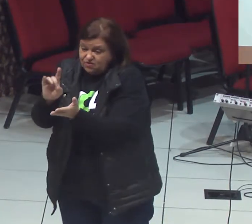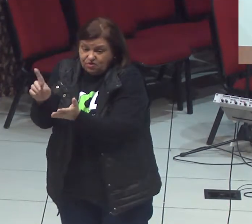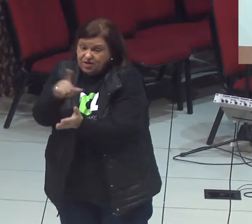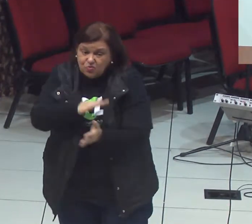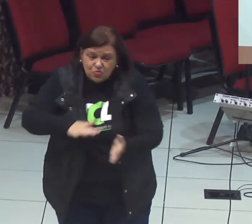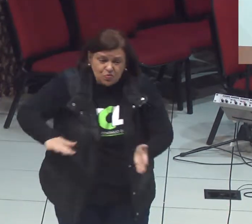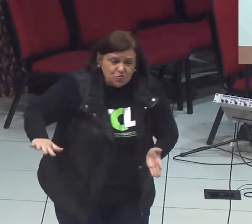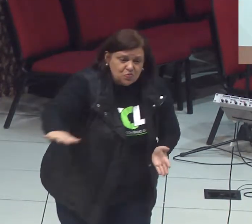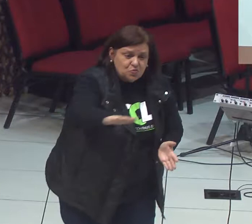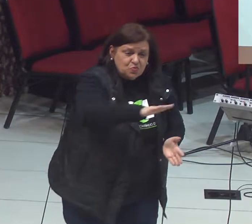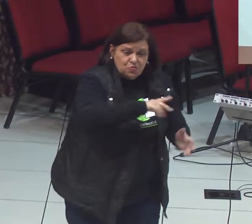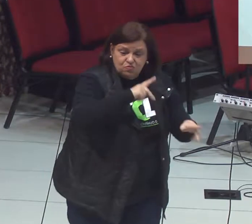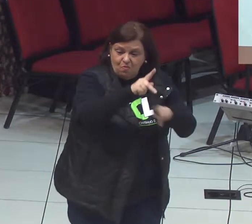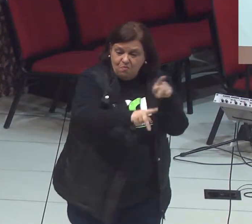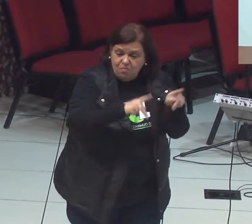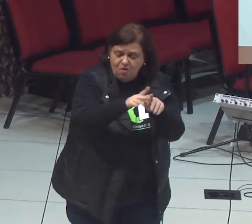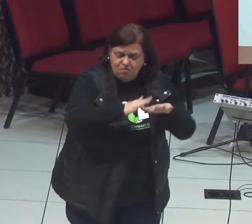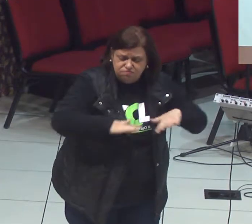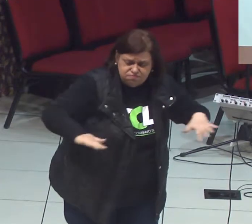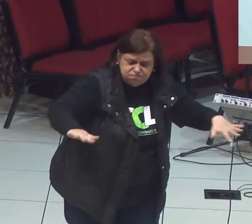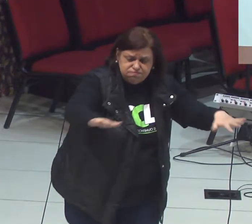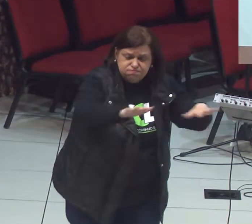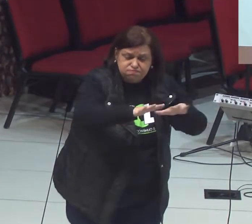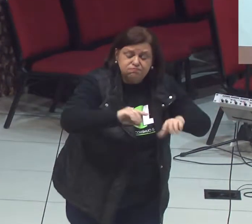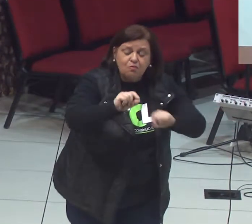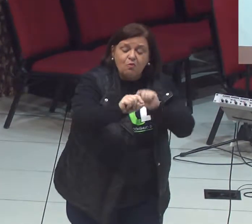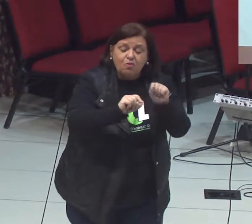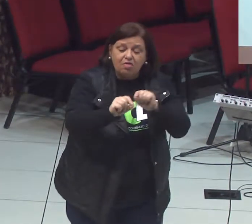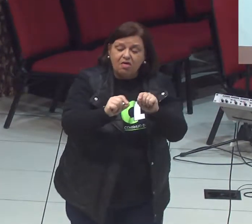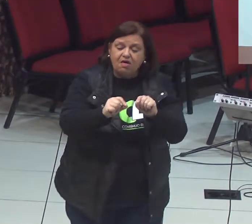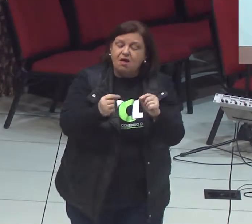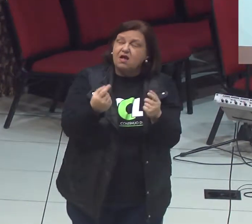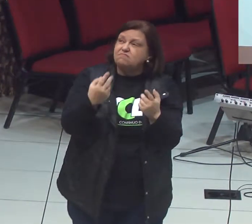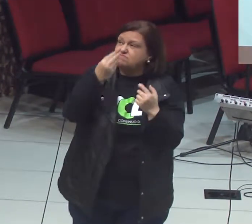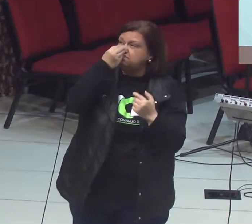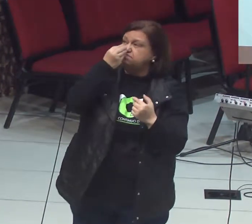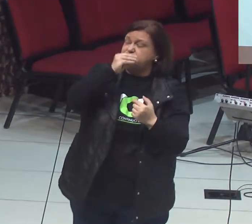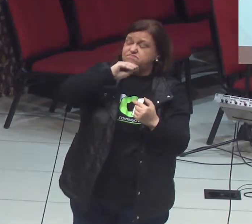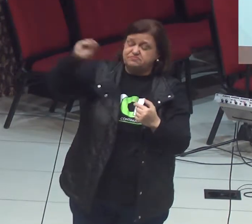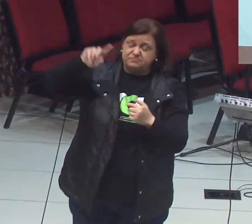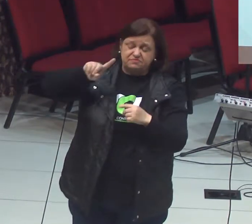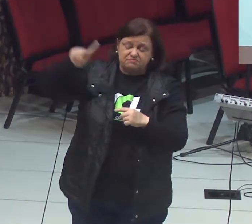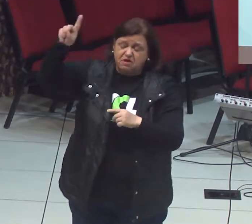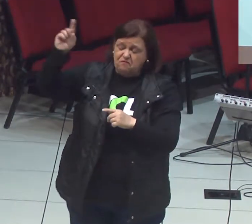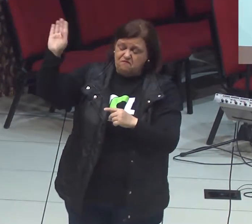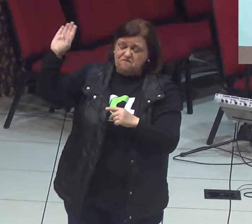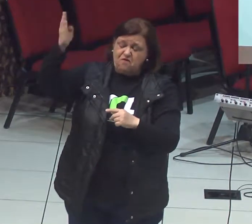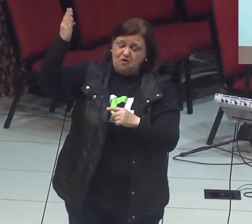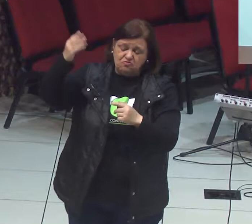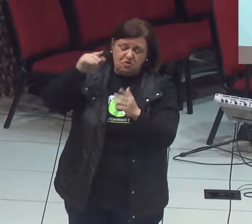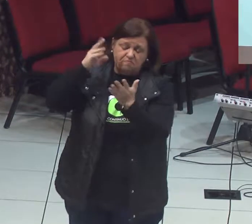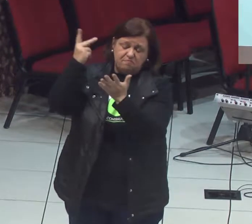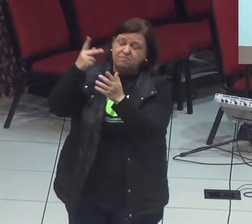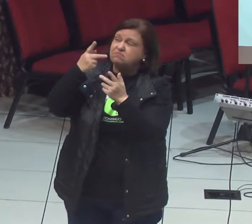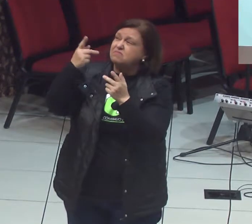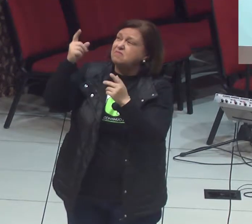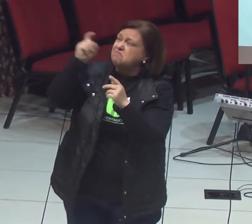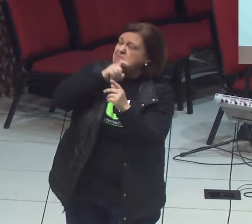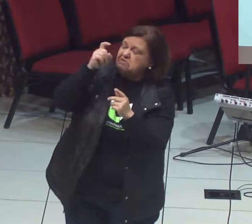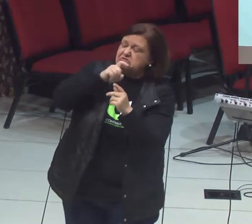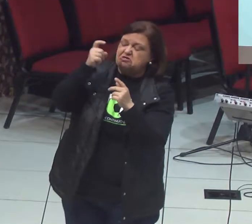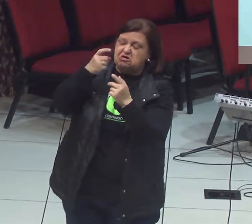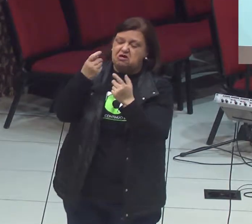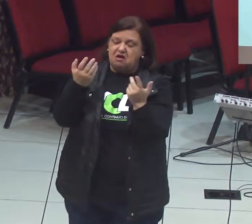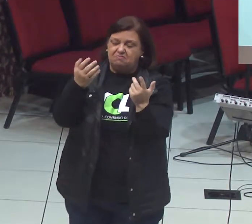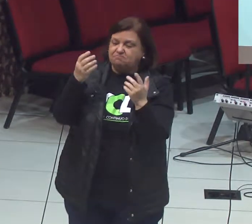sendo preparado para a volta de Jesus, mas em relação ao anticristo também estaria sendo preparado.